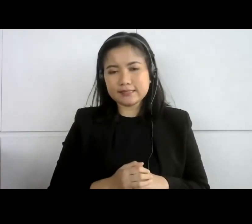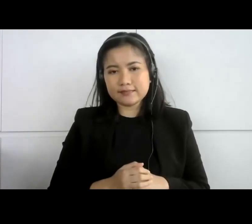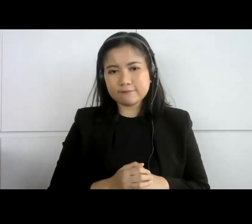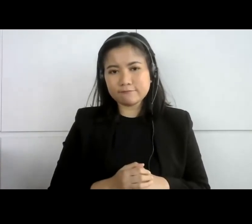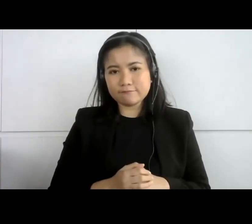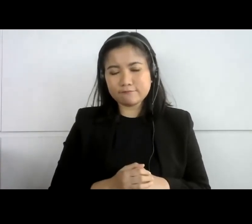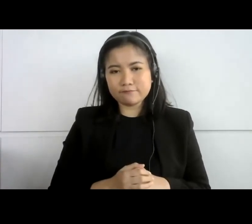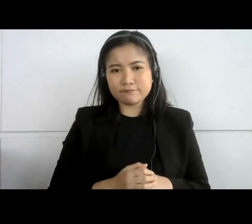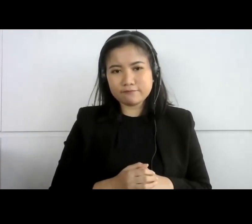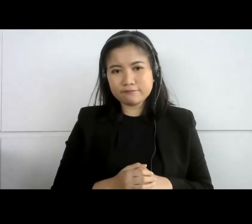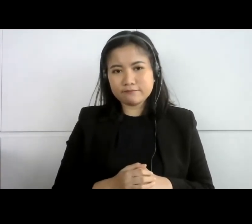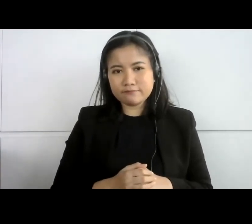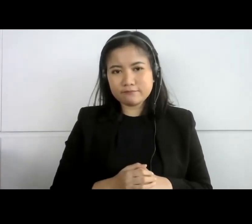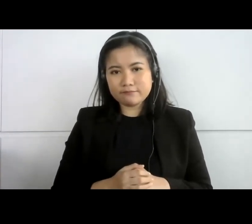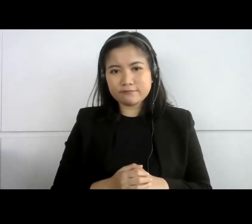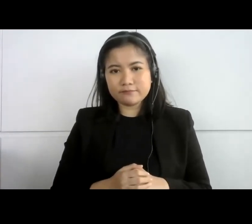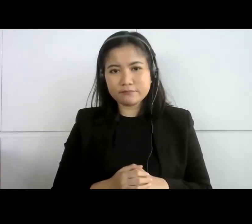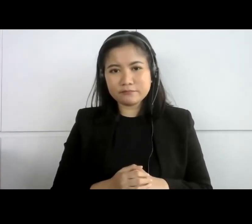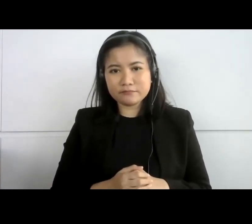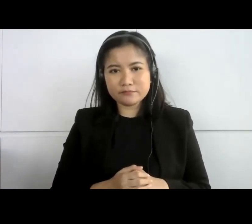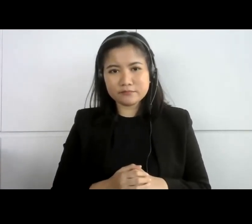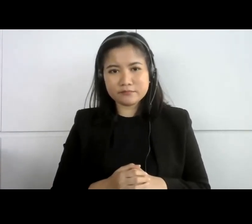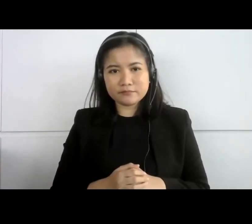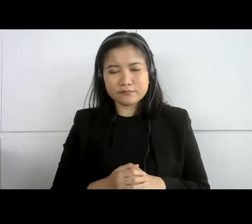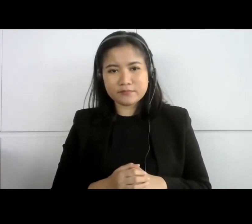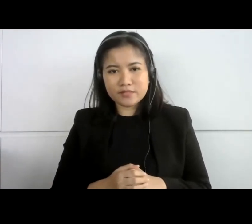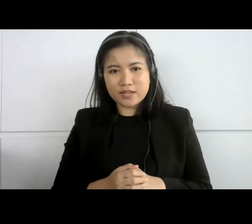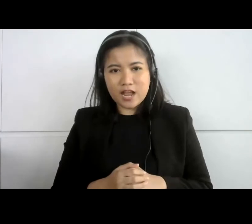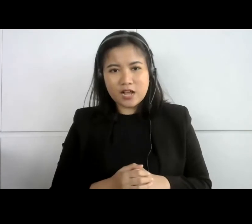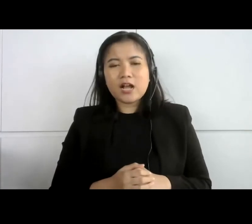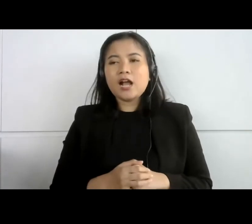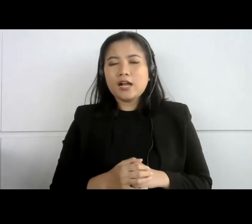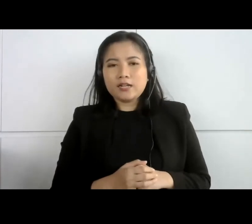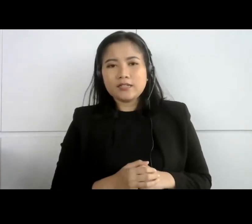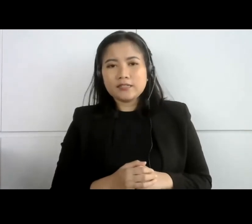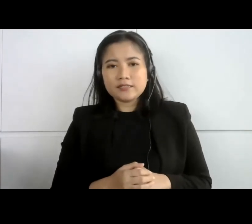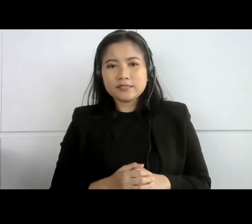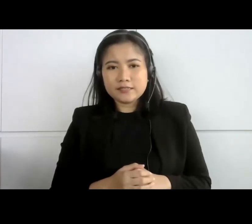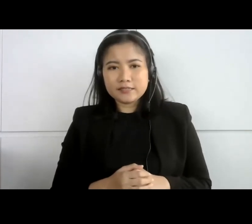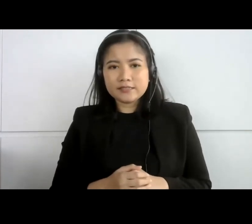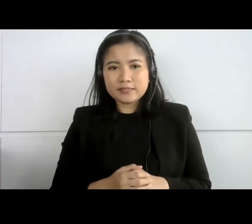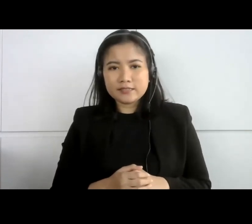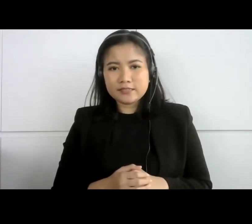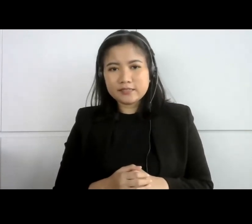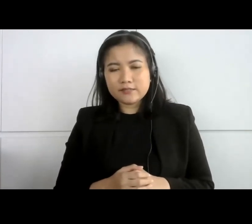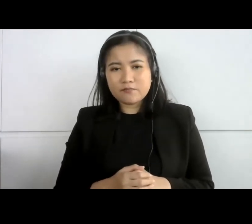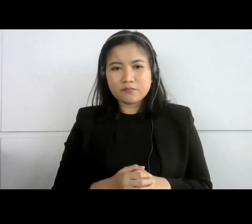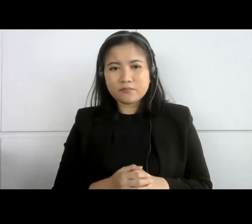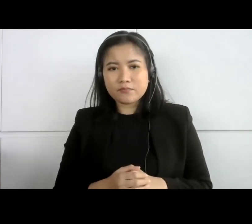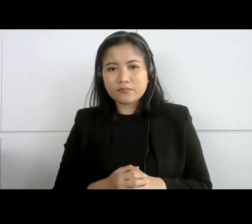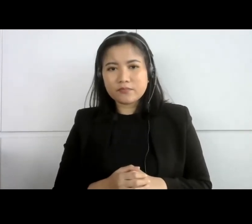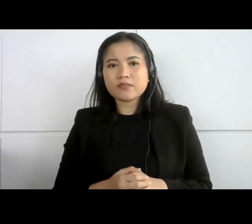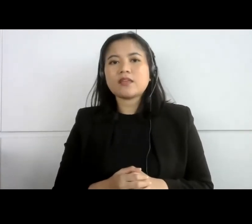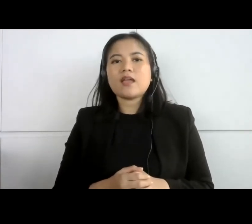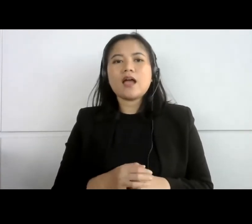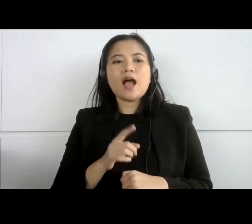sosial, baik dekat, pola untuk memberikan pada anak-anak siswa kita yang